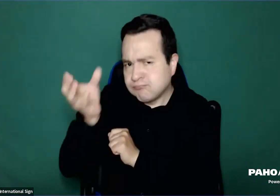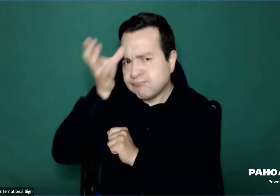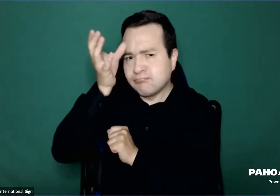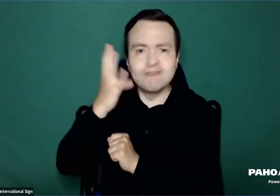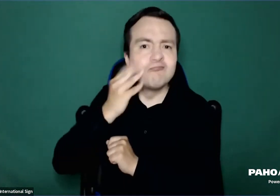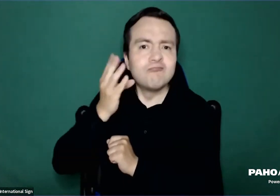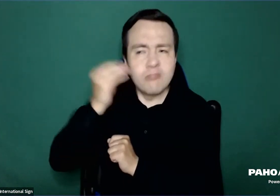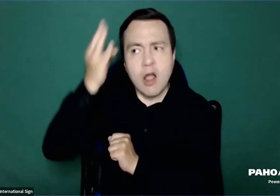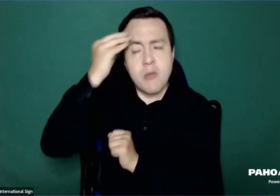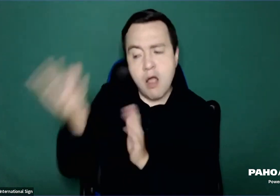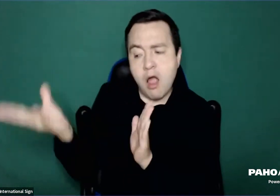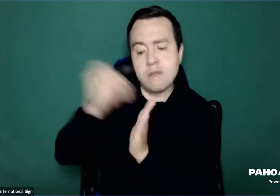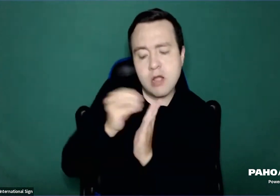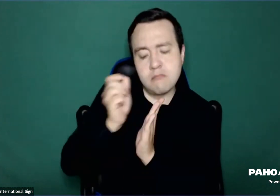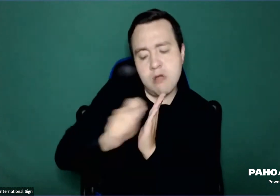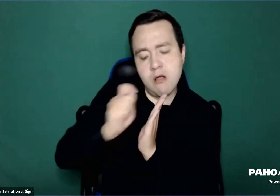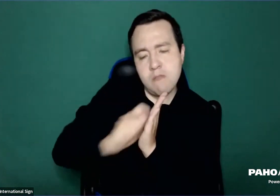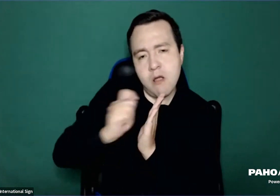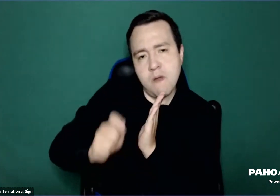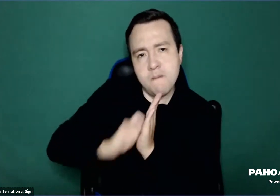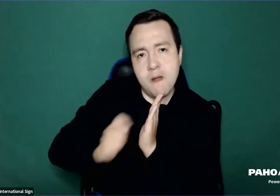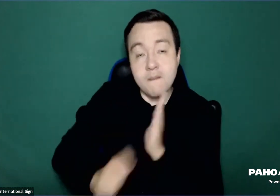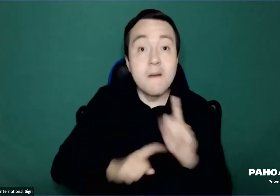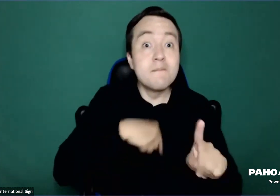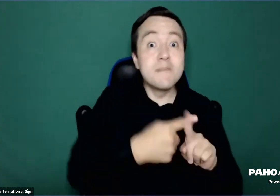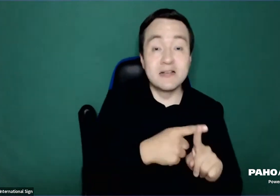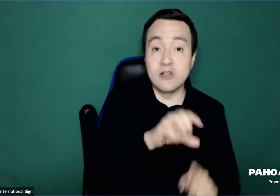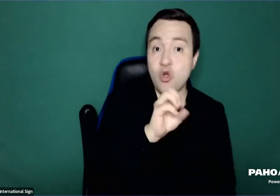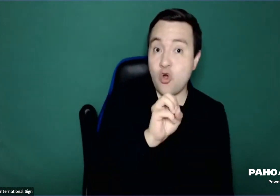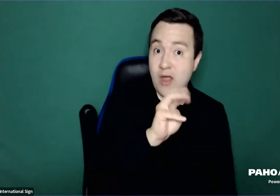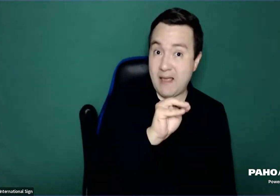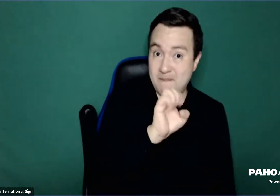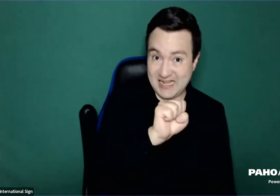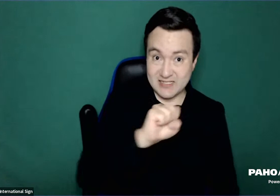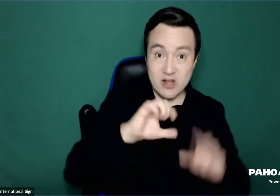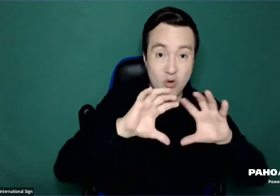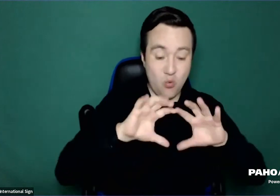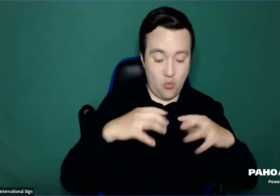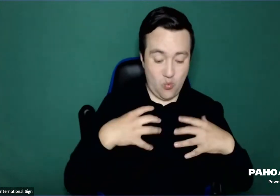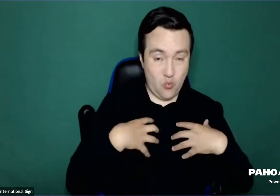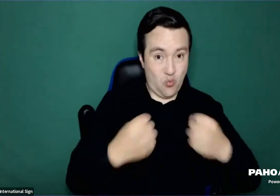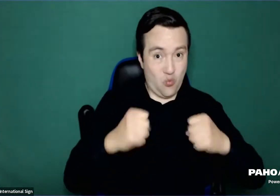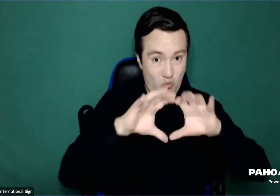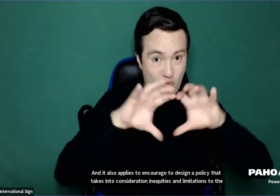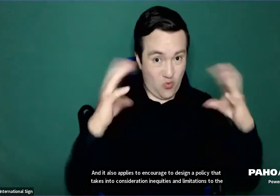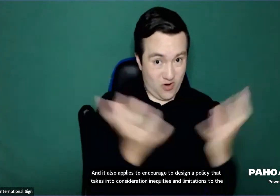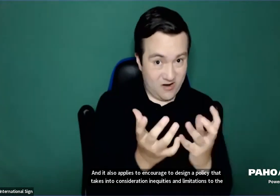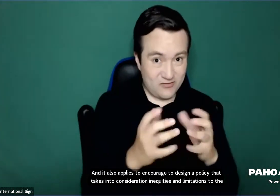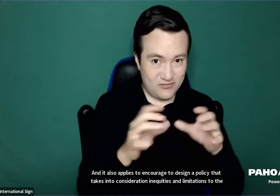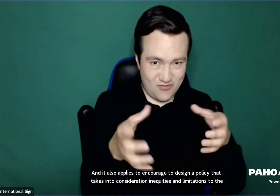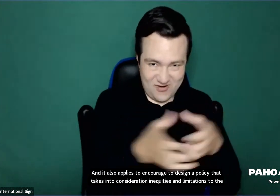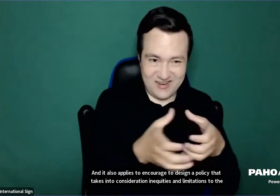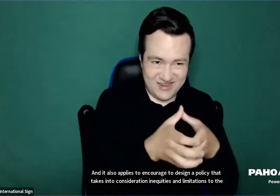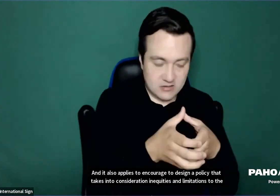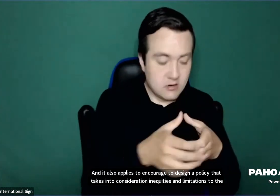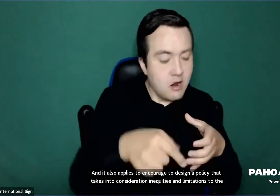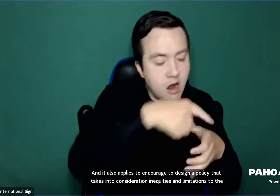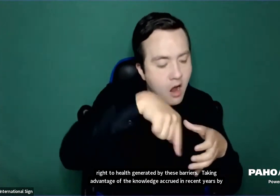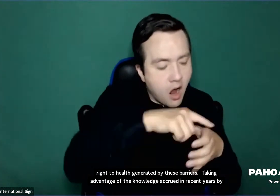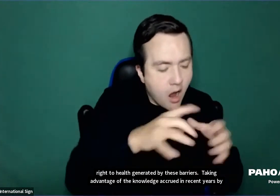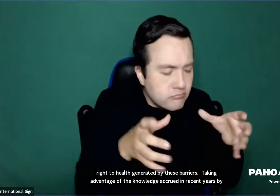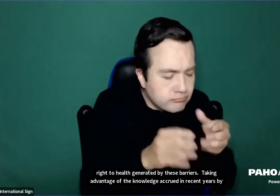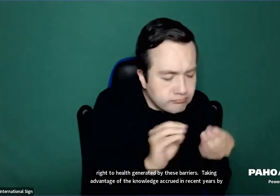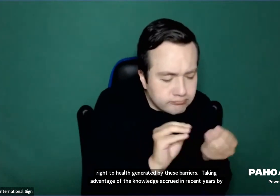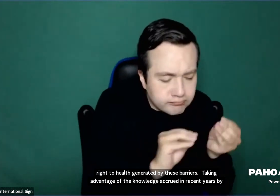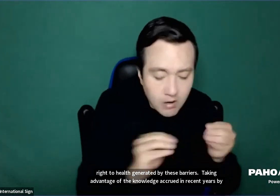reporte de barreras de la OMS. Hemos indagado sobre distintas herramientas no tan clássicas para